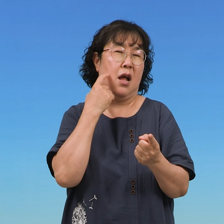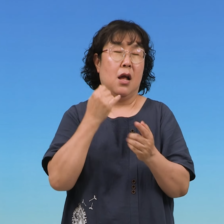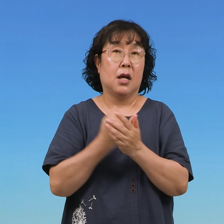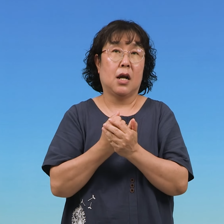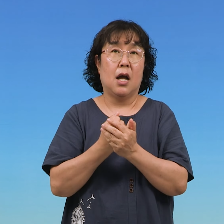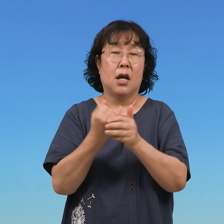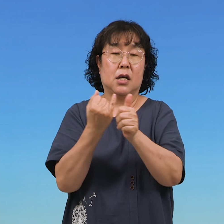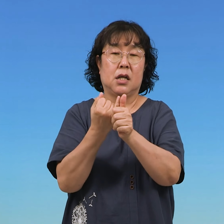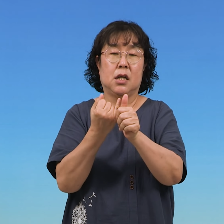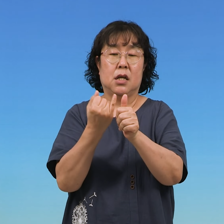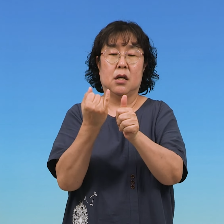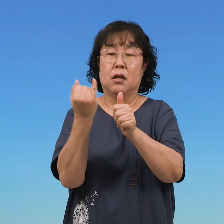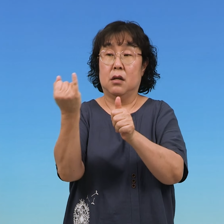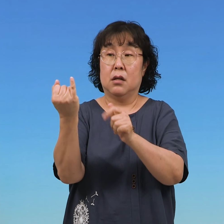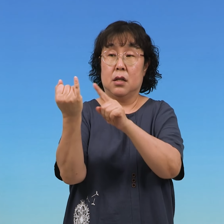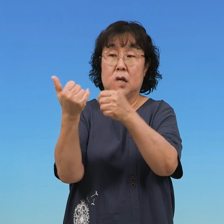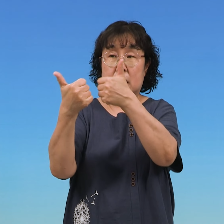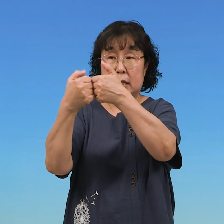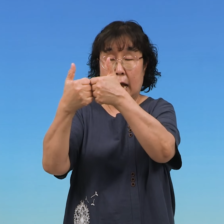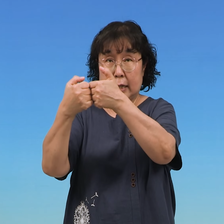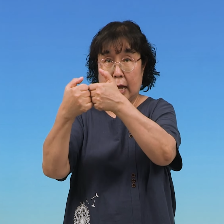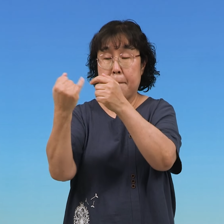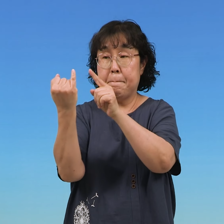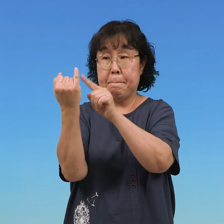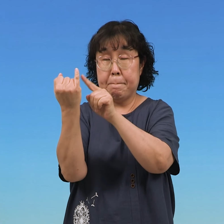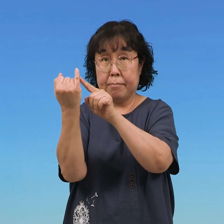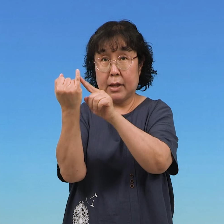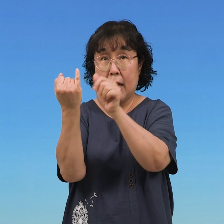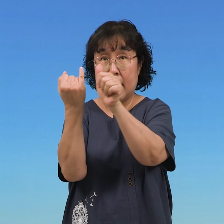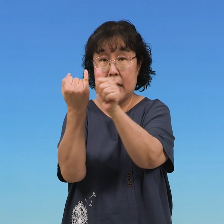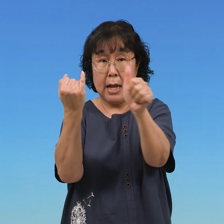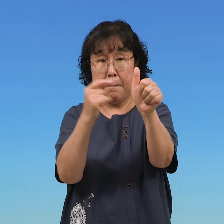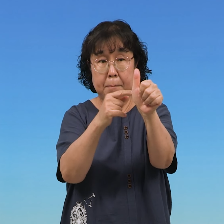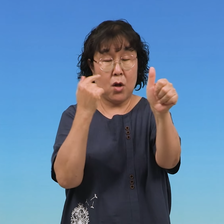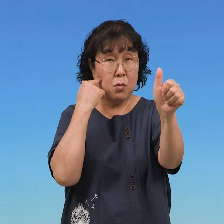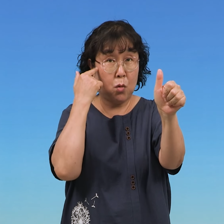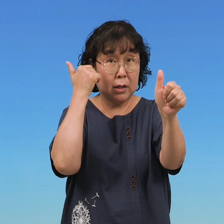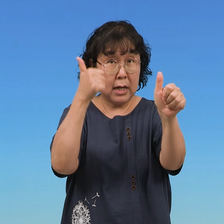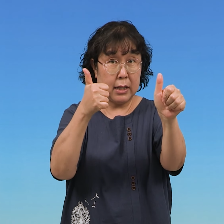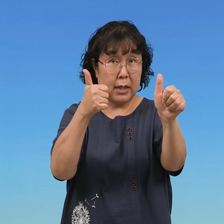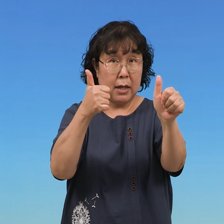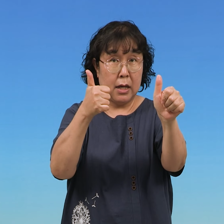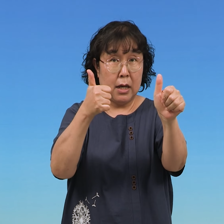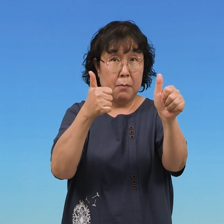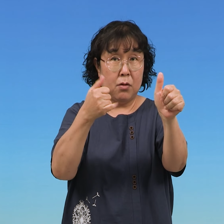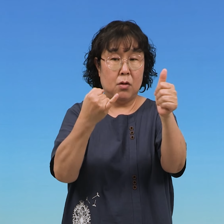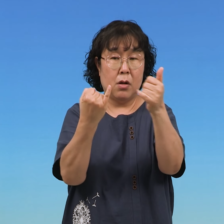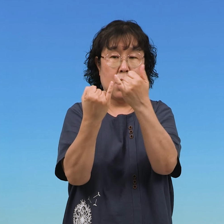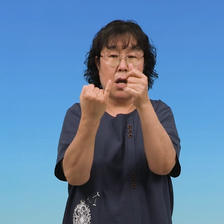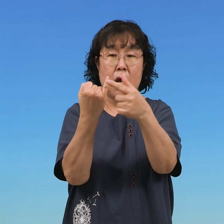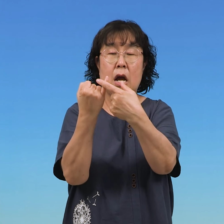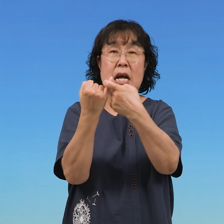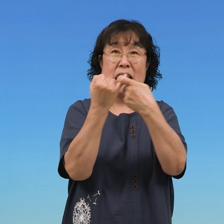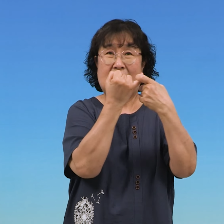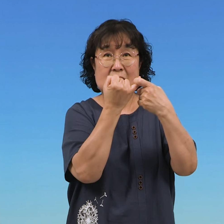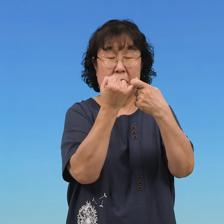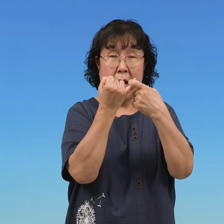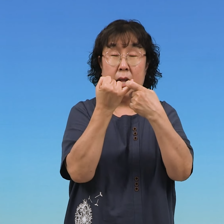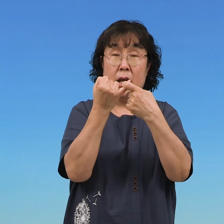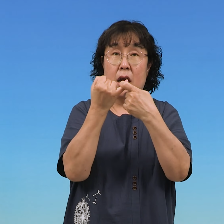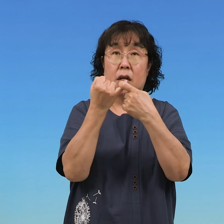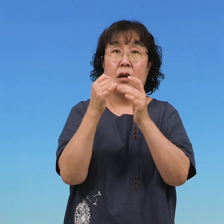그분의 남편 목사님을 그냥 외도한 그런 타락한 목사로 정죄를 시켜버린 소문이